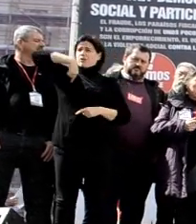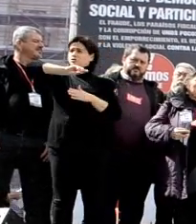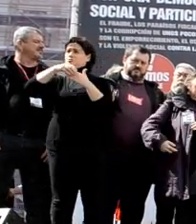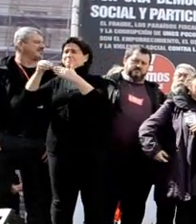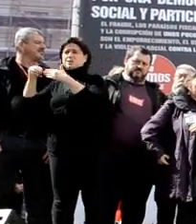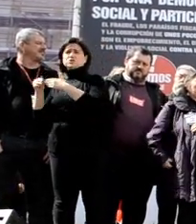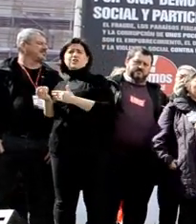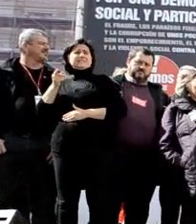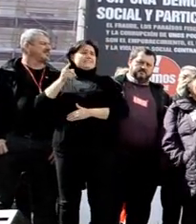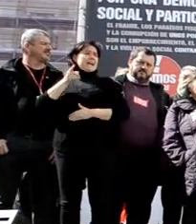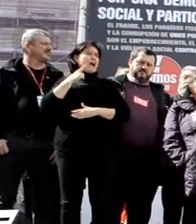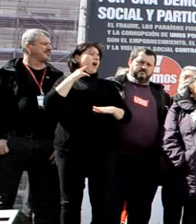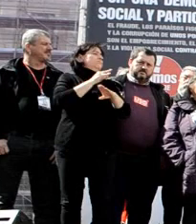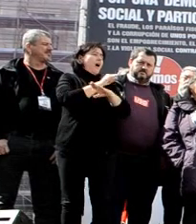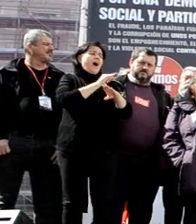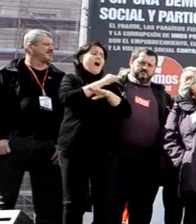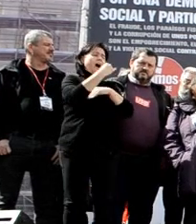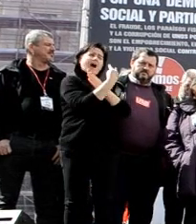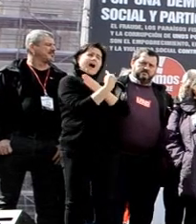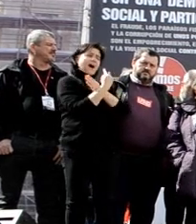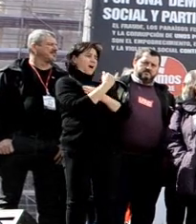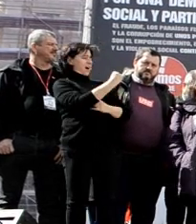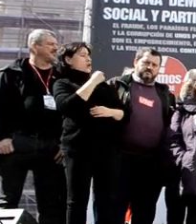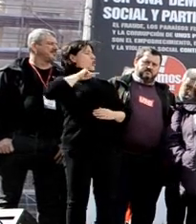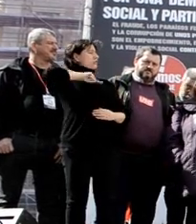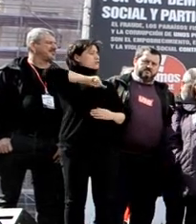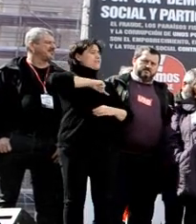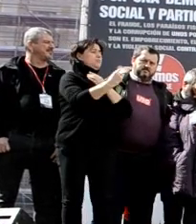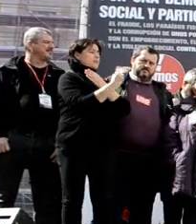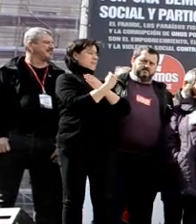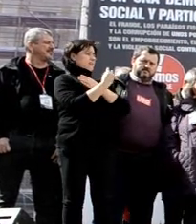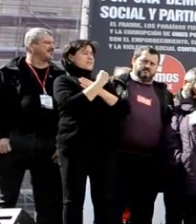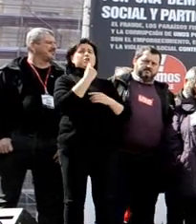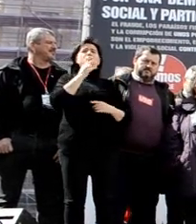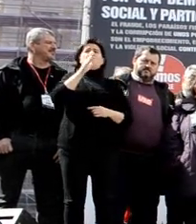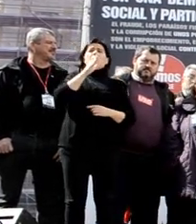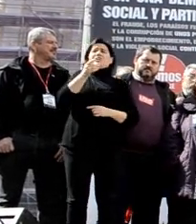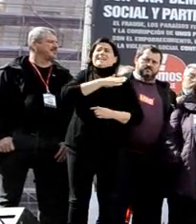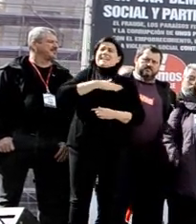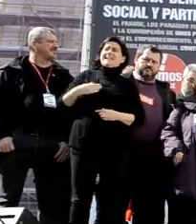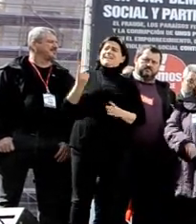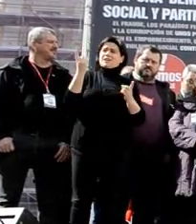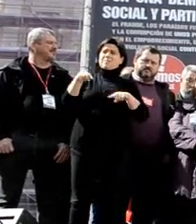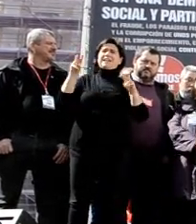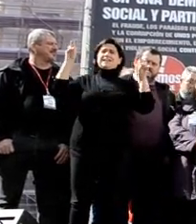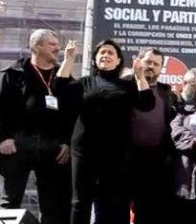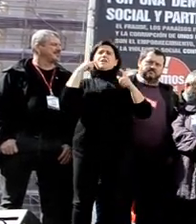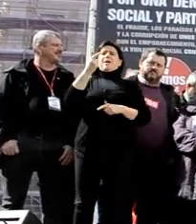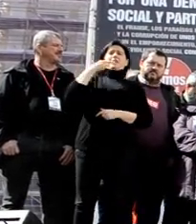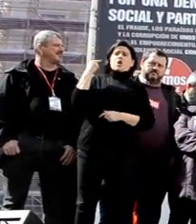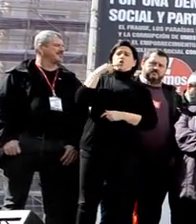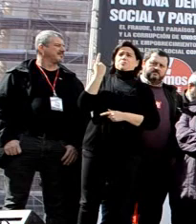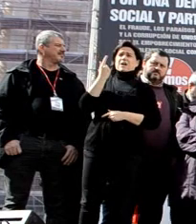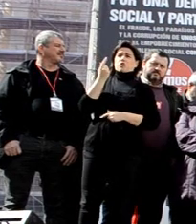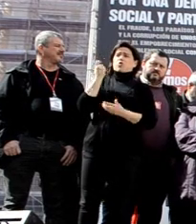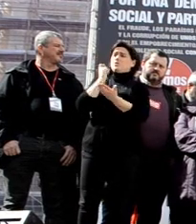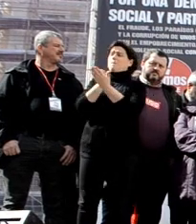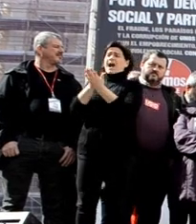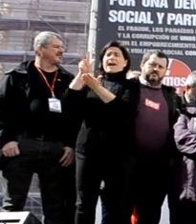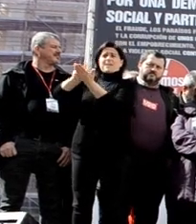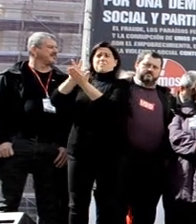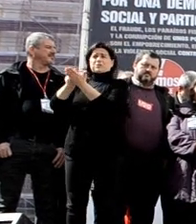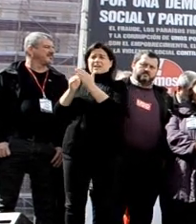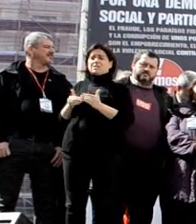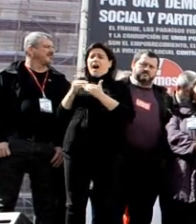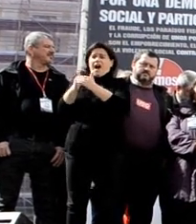la tramitación parlamentaria de la iniciativa legislativa popular por la dación en pago y la paralización de los